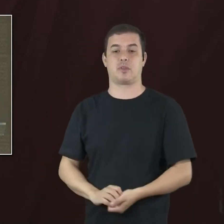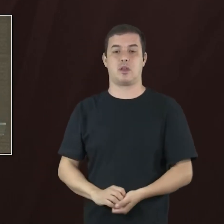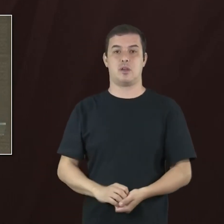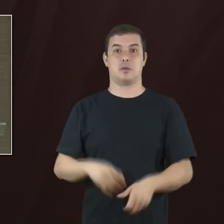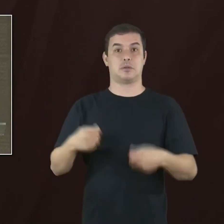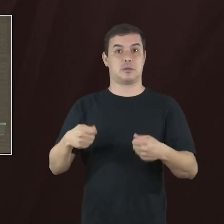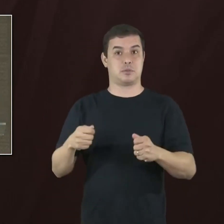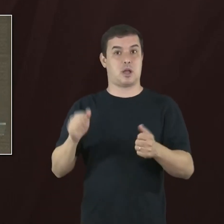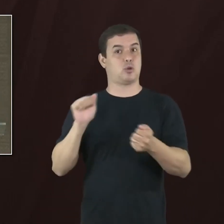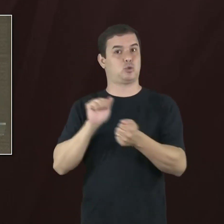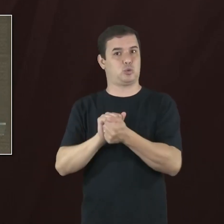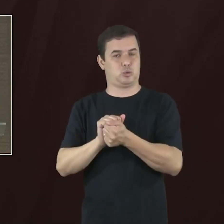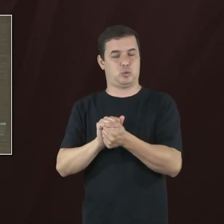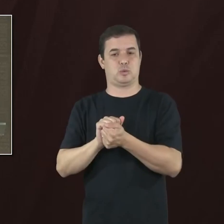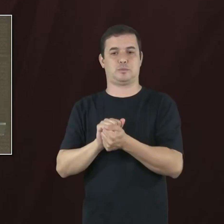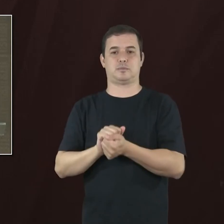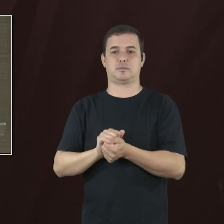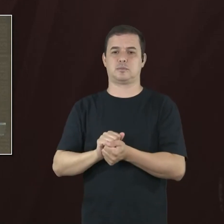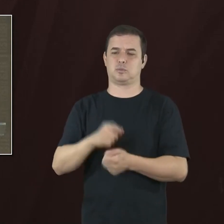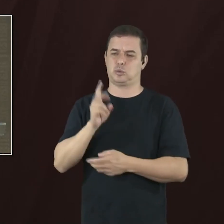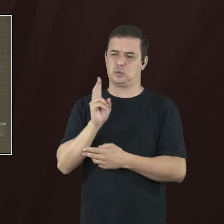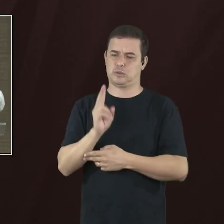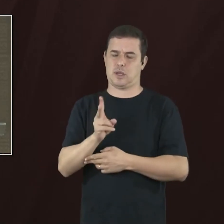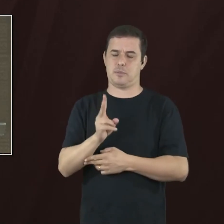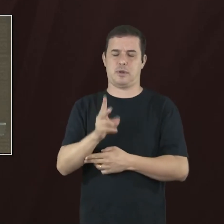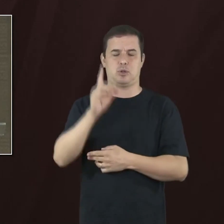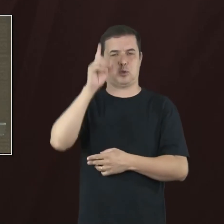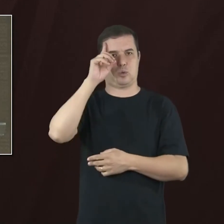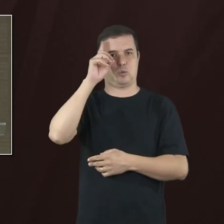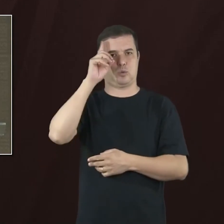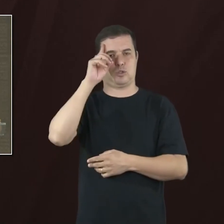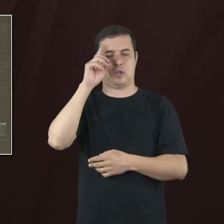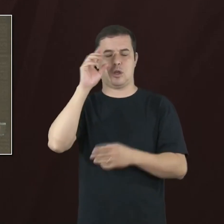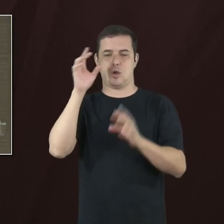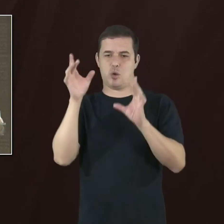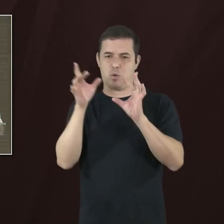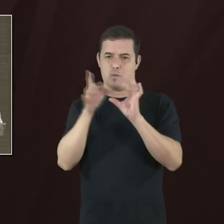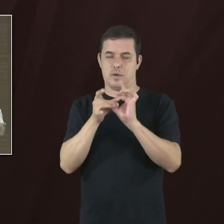estamos juntos, cada vez mais estamos consolidados.